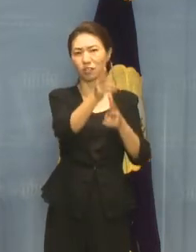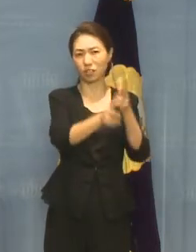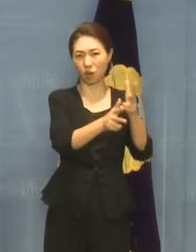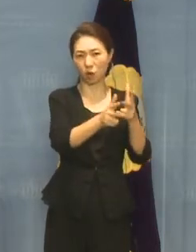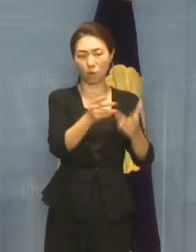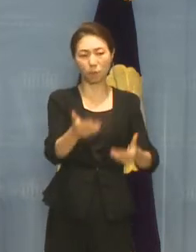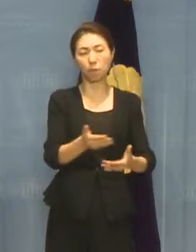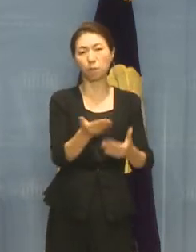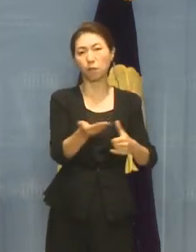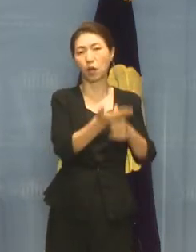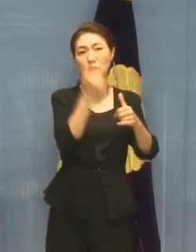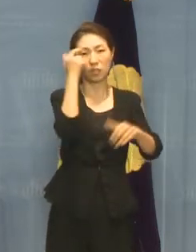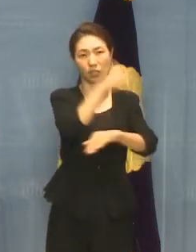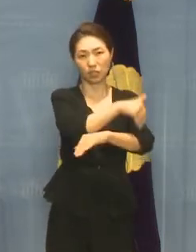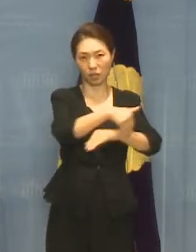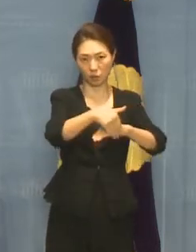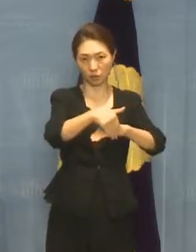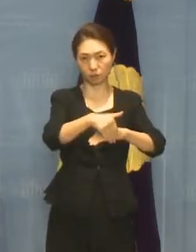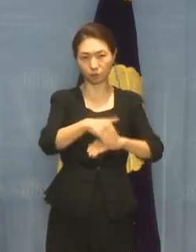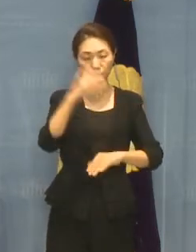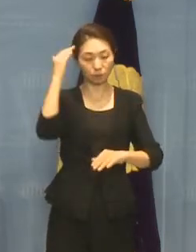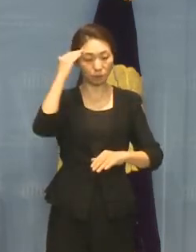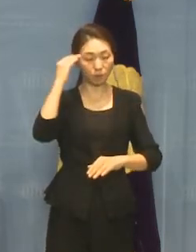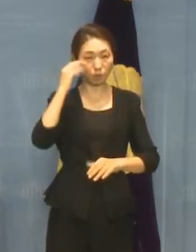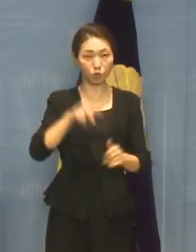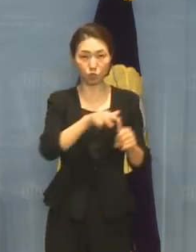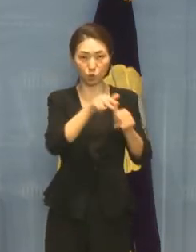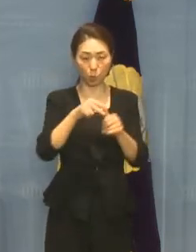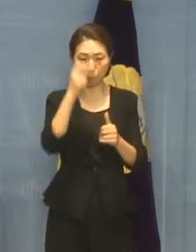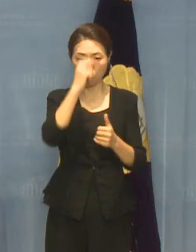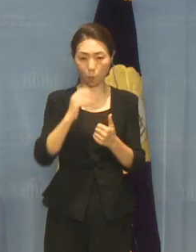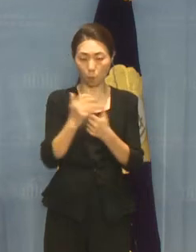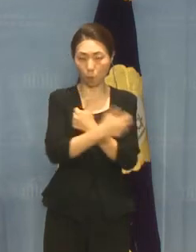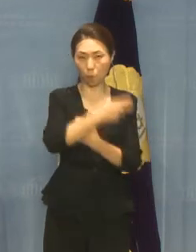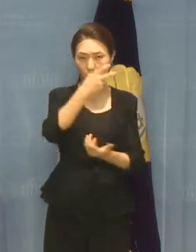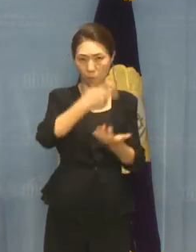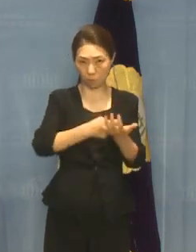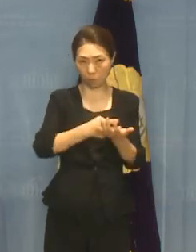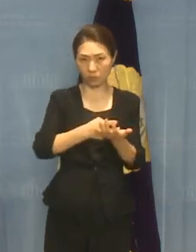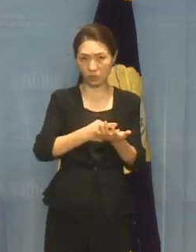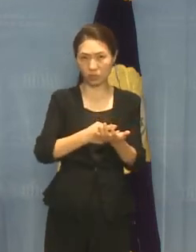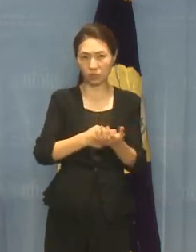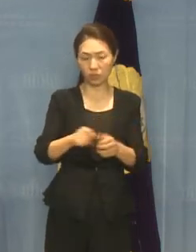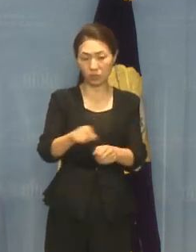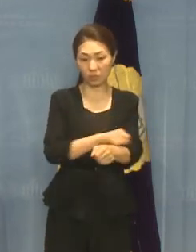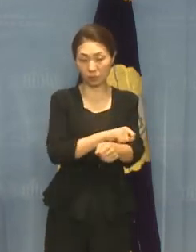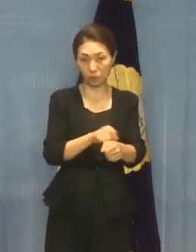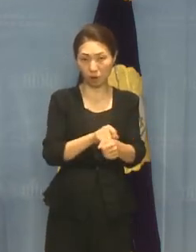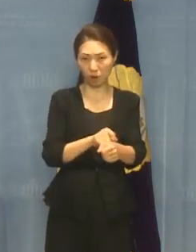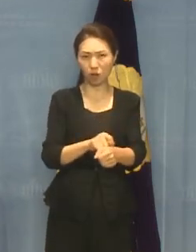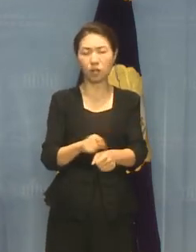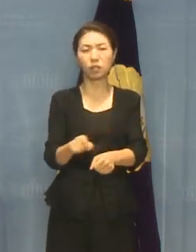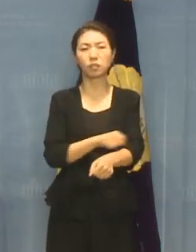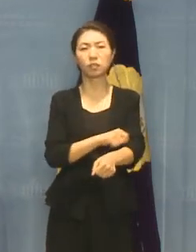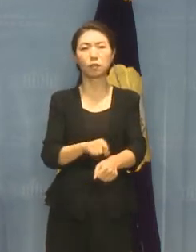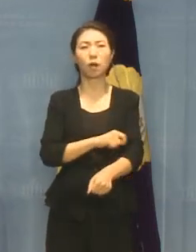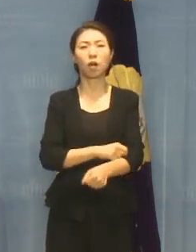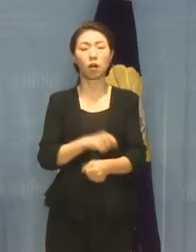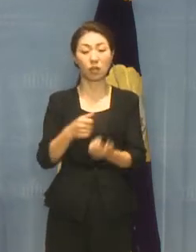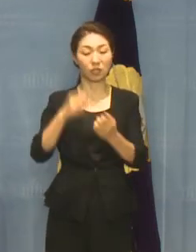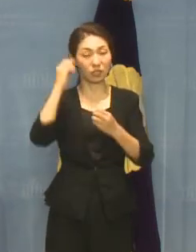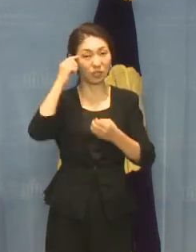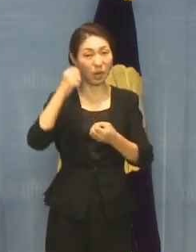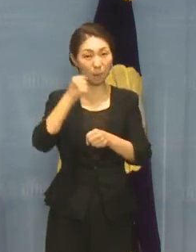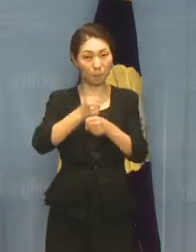첨단 전략 산업 경쟁력 강화 및 보호에 관한 특별조치법 개정안은 신속한 특화단지 조성을 위해 대상 지역을